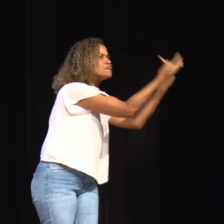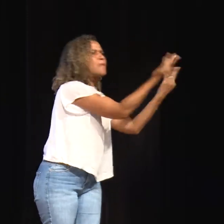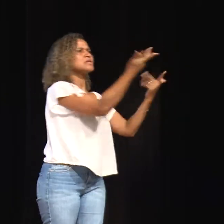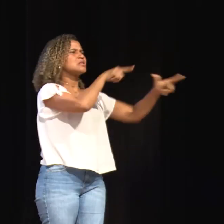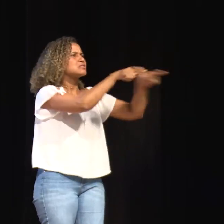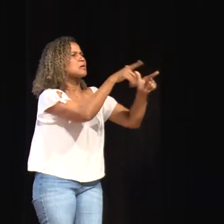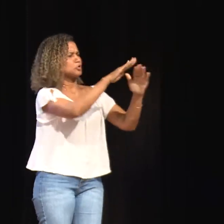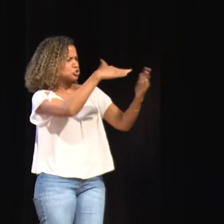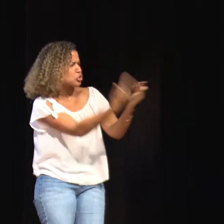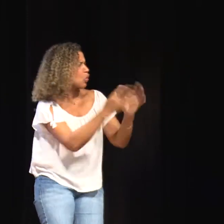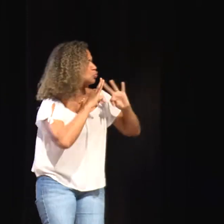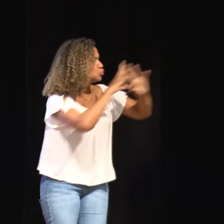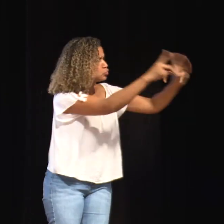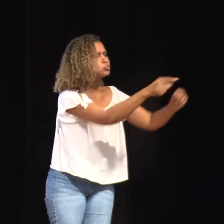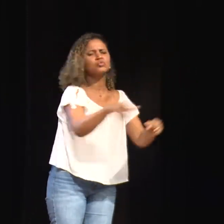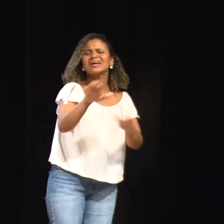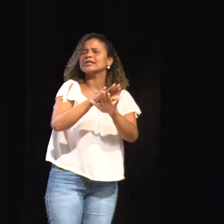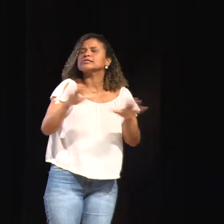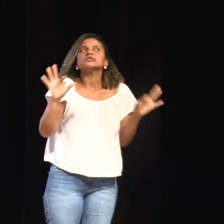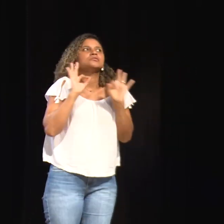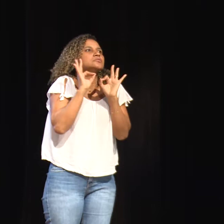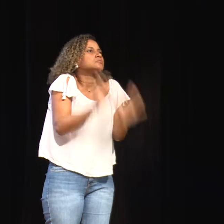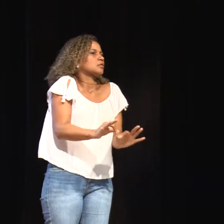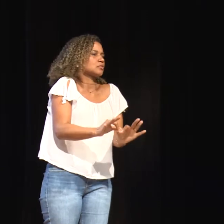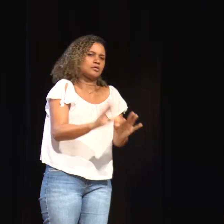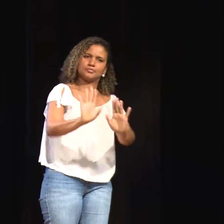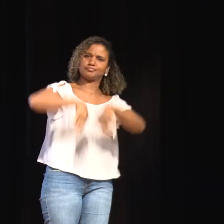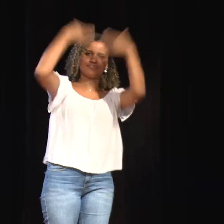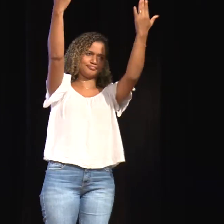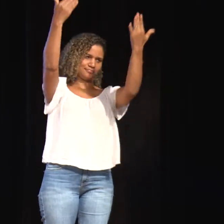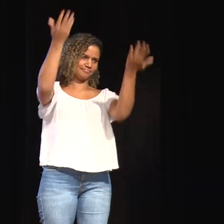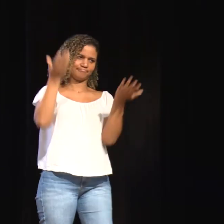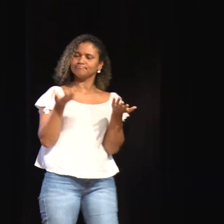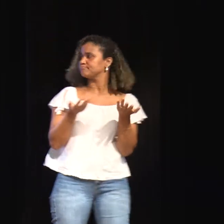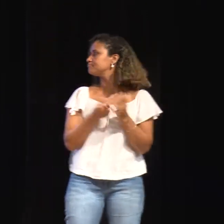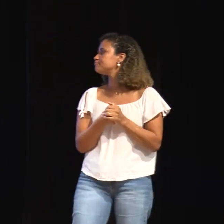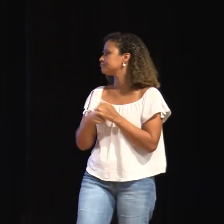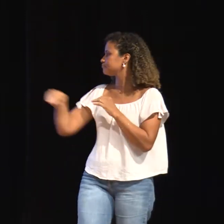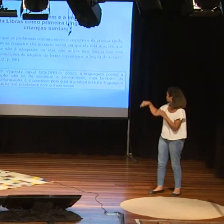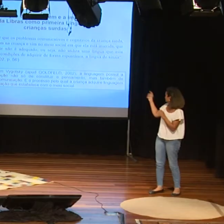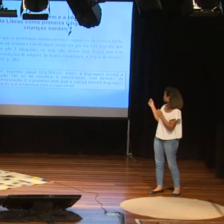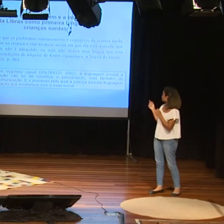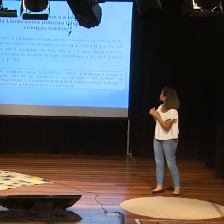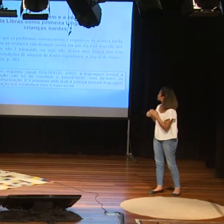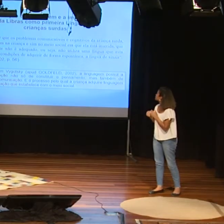né? Da família, da escola também, porque, se todos estivessem juntos, ela